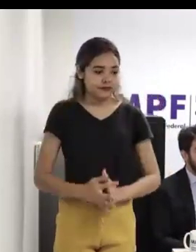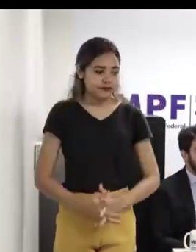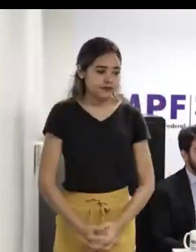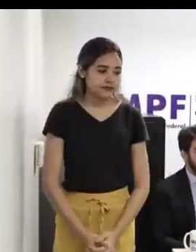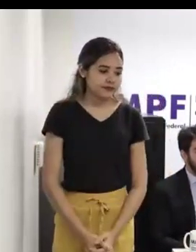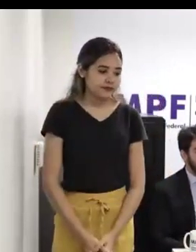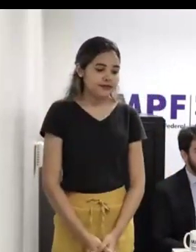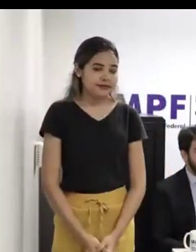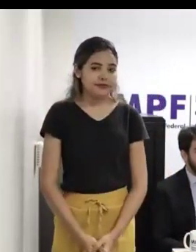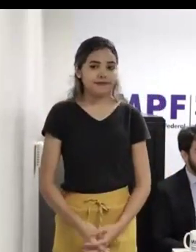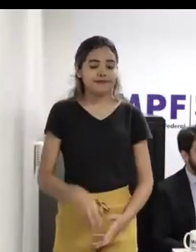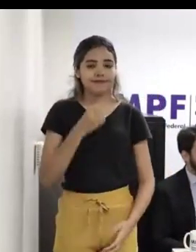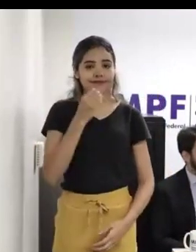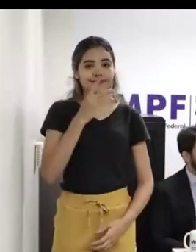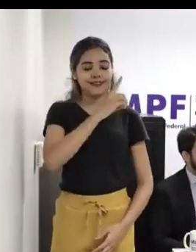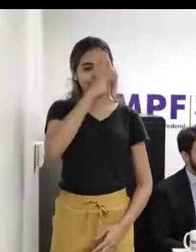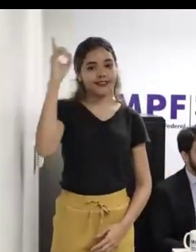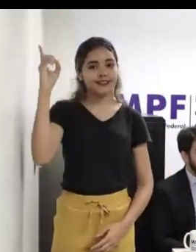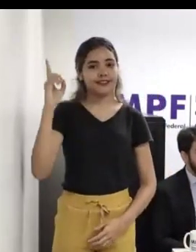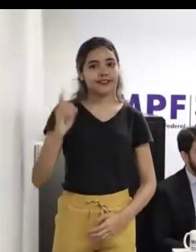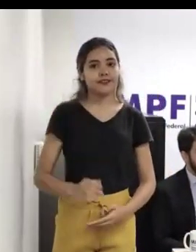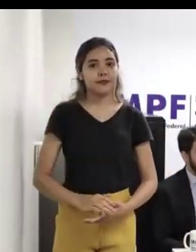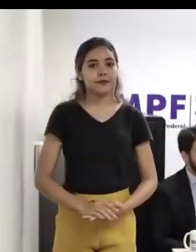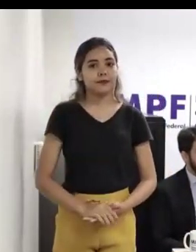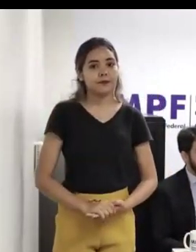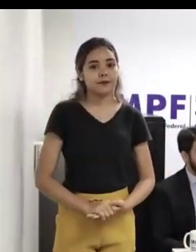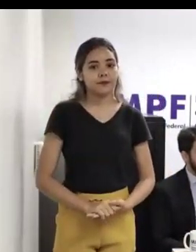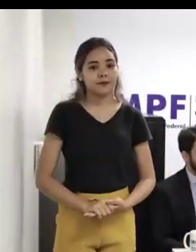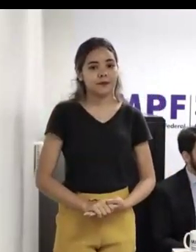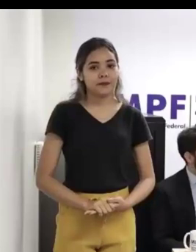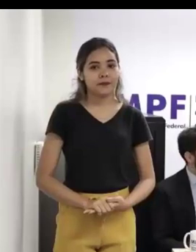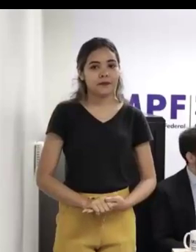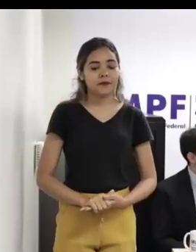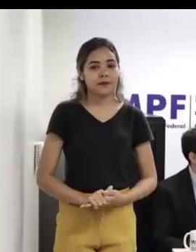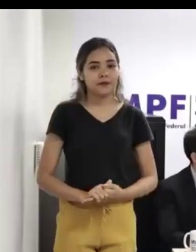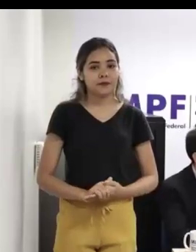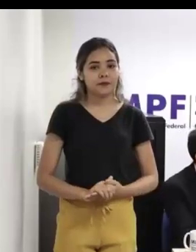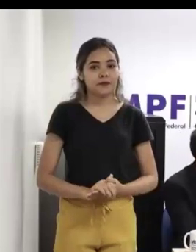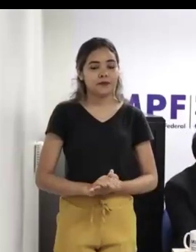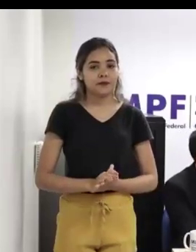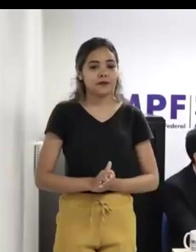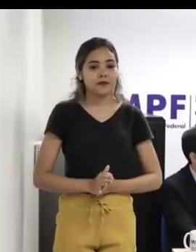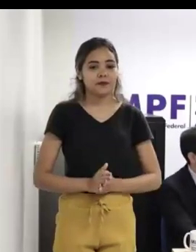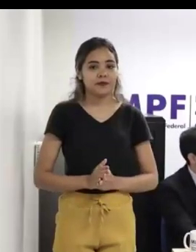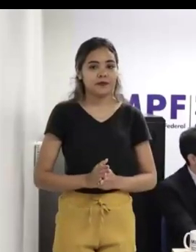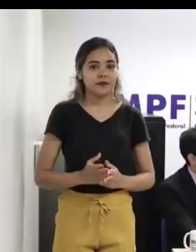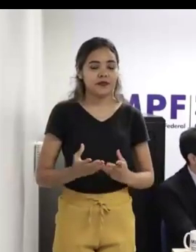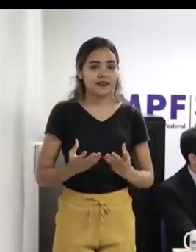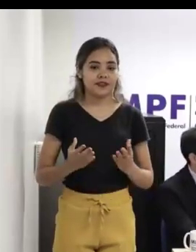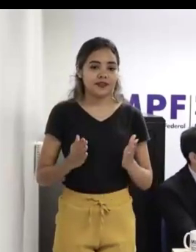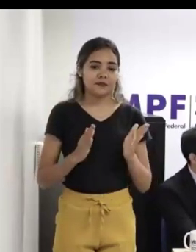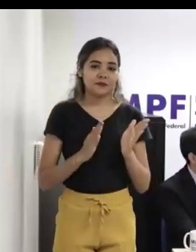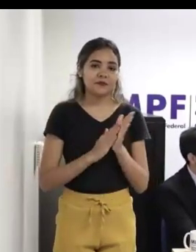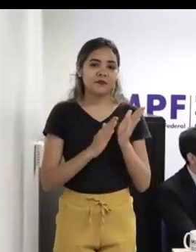dia bom dia a todos eh eh parabenizo primeiramente Dr Gilberto meu caro